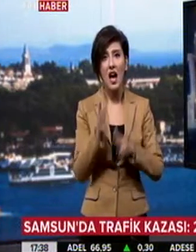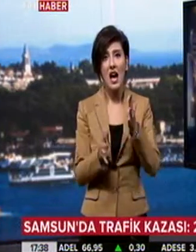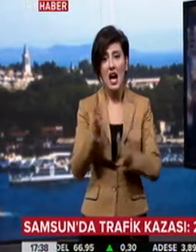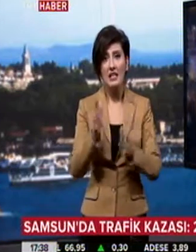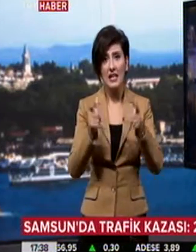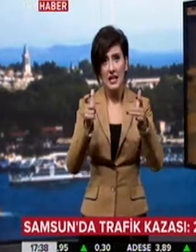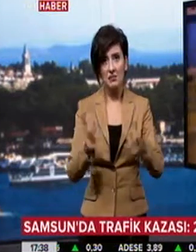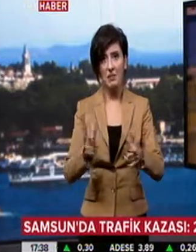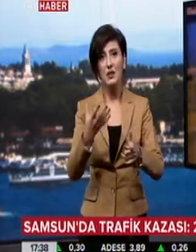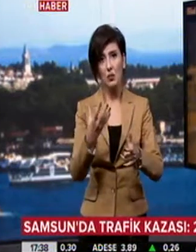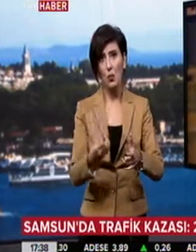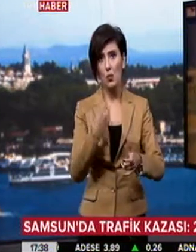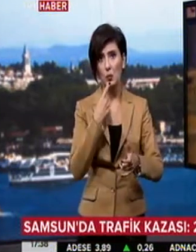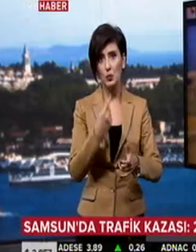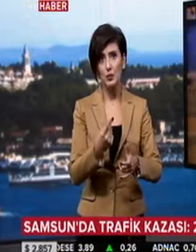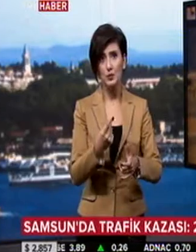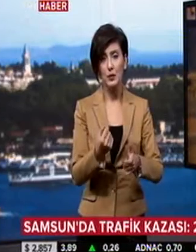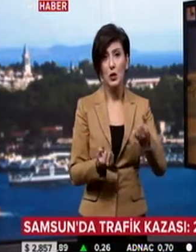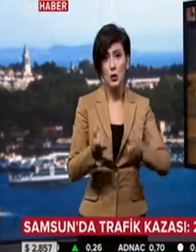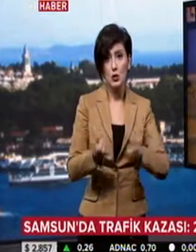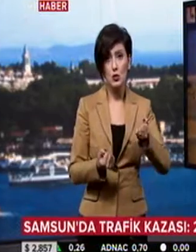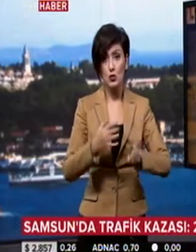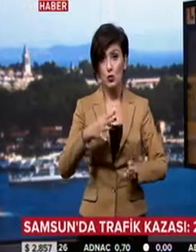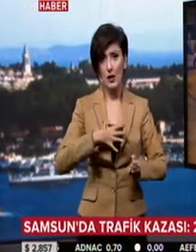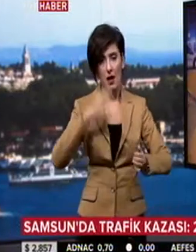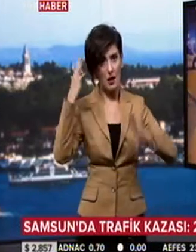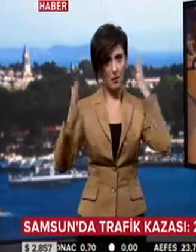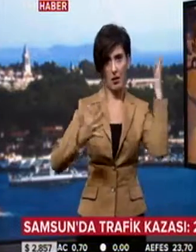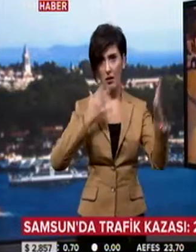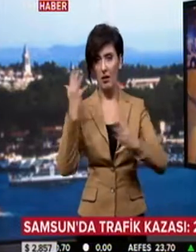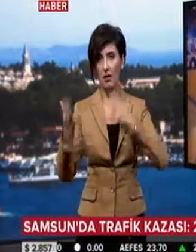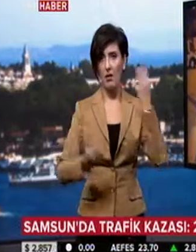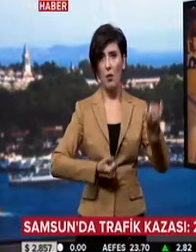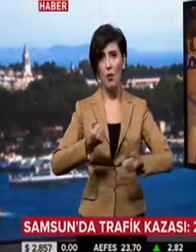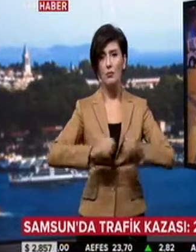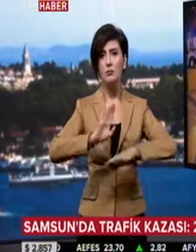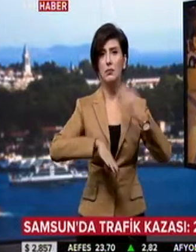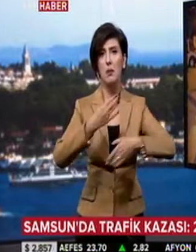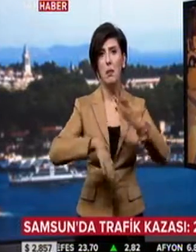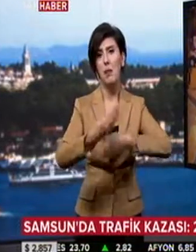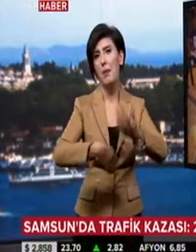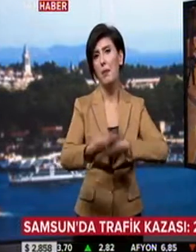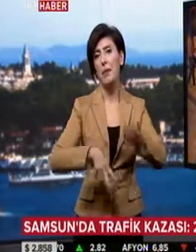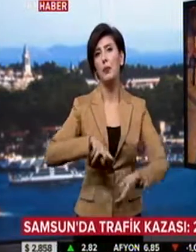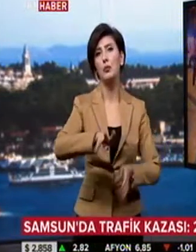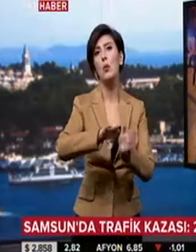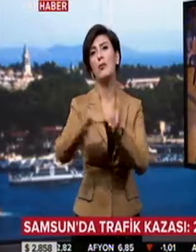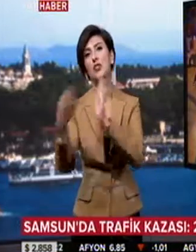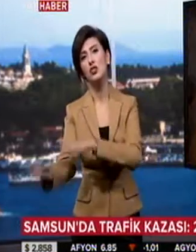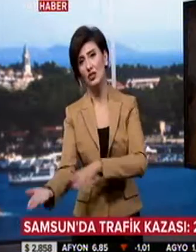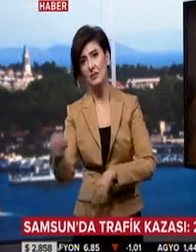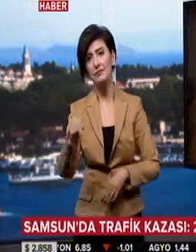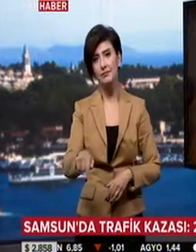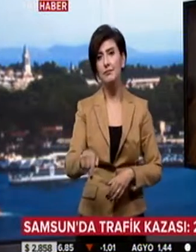ilçesi Atakent mevkiinde meydana geldi. Sürücüsünün hakimiyetini kaybettiği otomobil taklalar